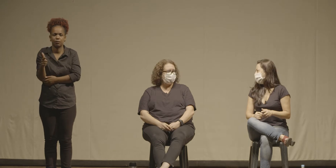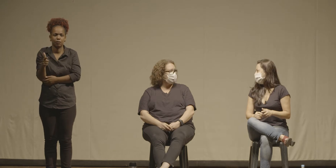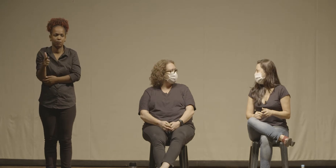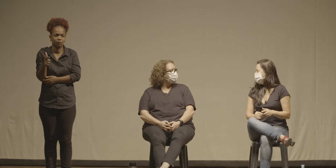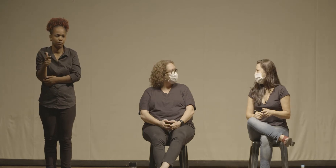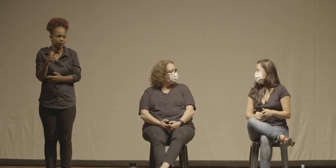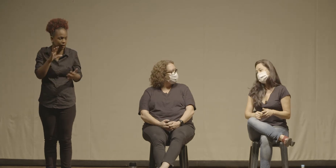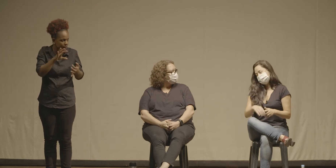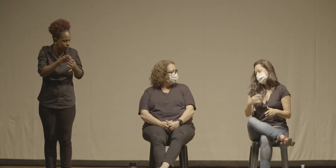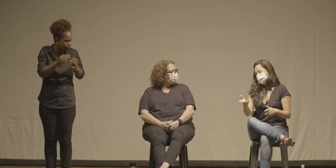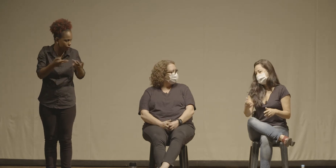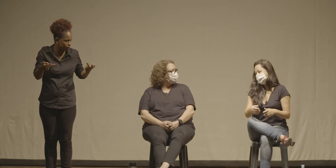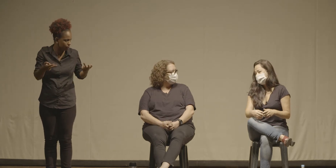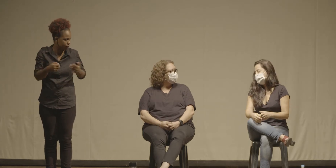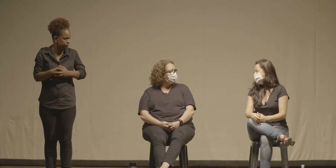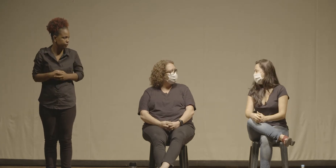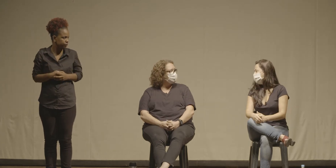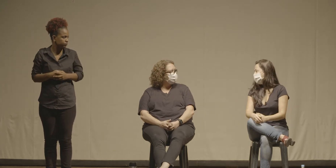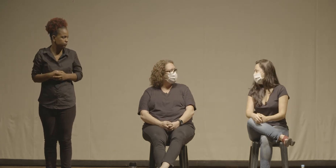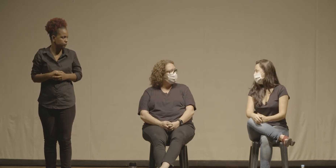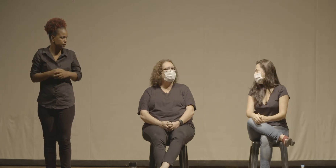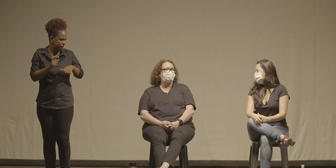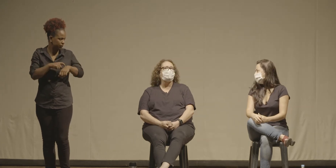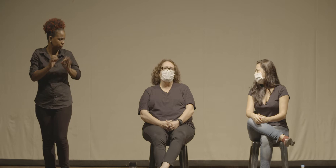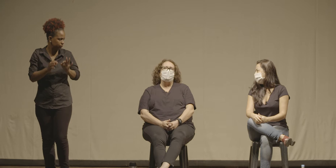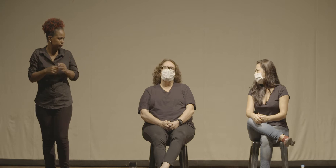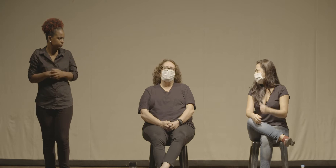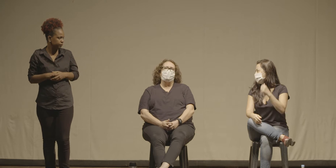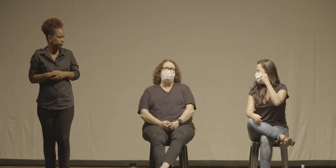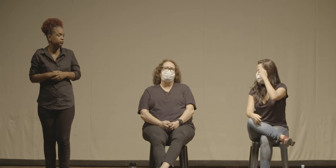alguma coisa, Silvia, sobre isso? Foi exatamente esse tempo, né?